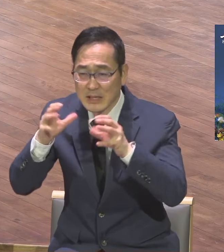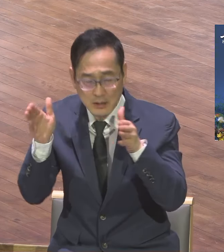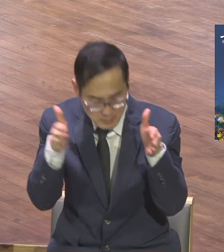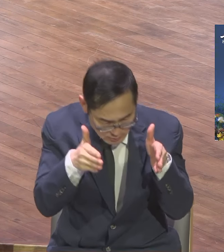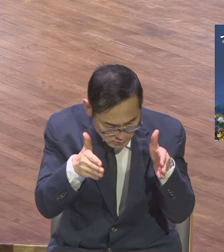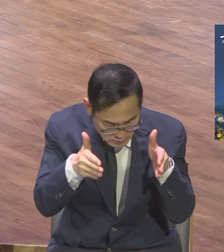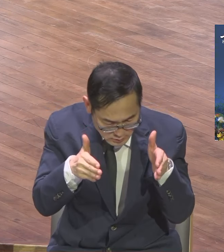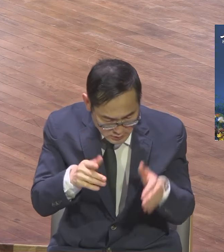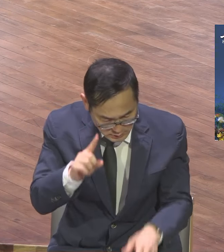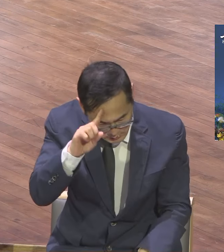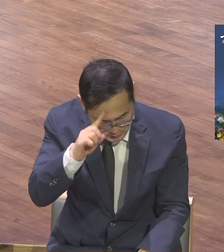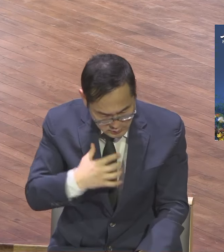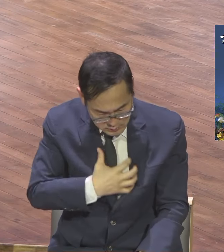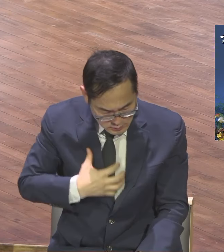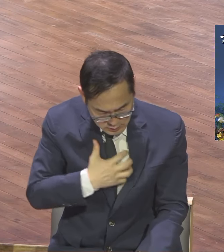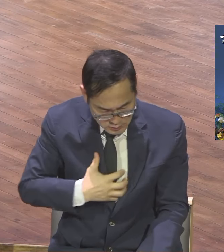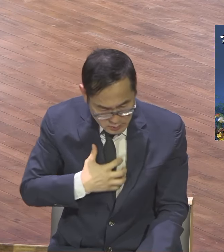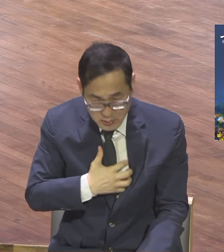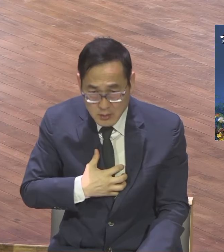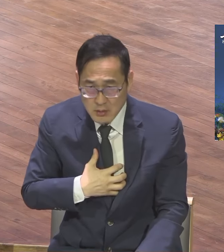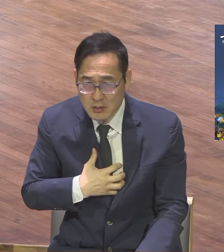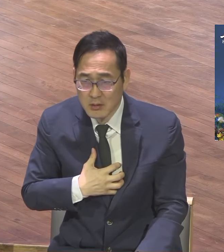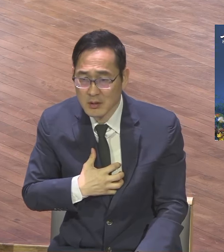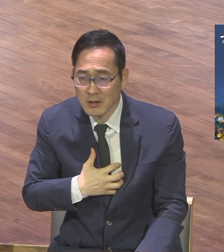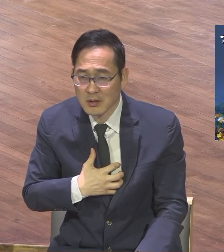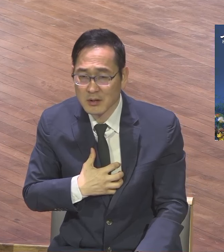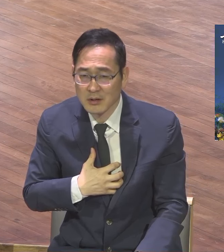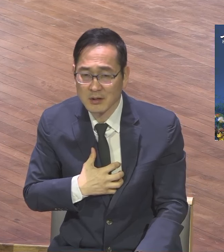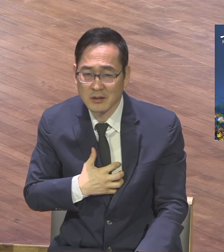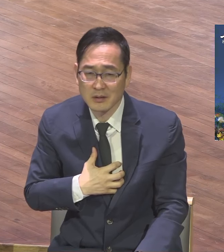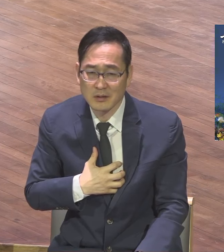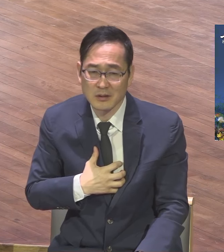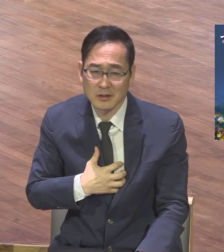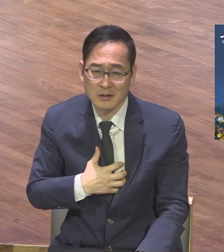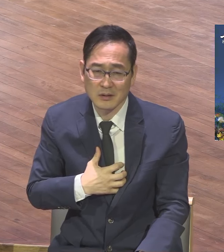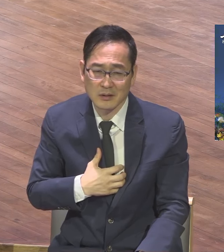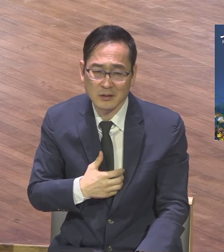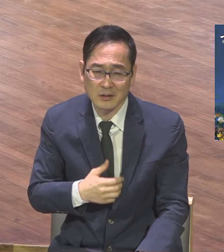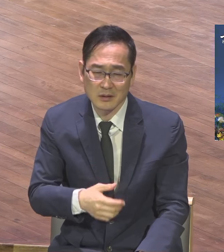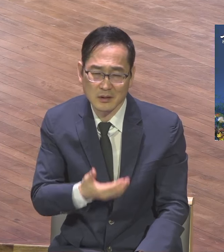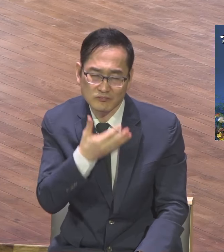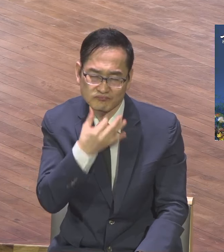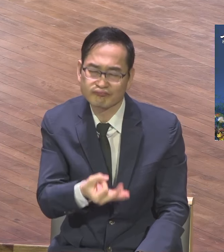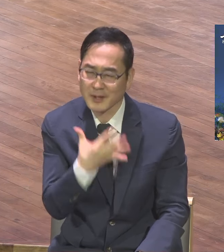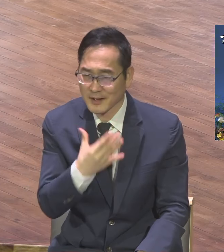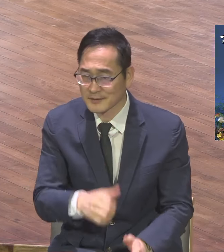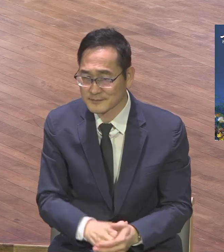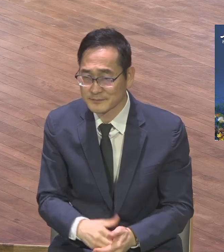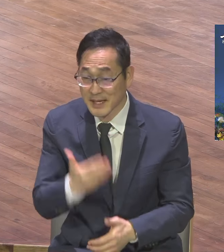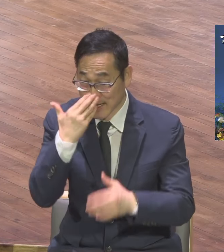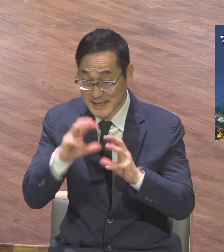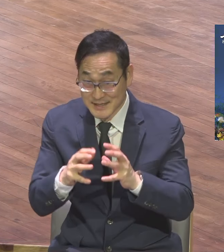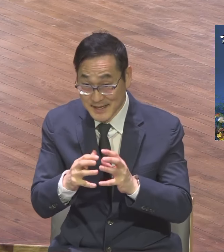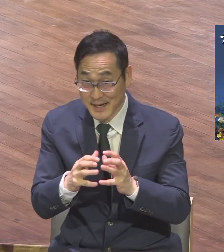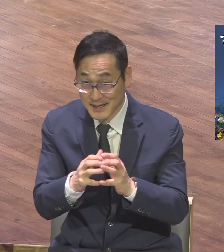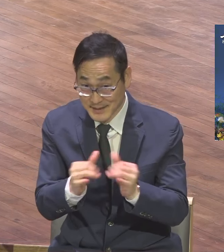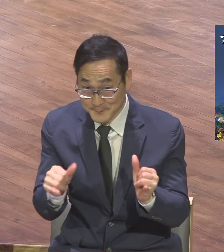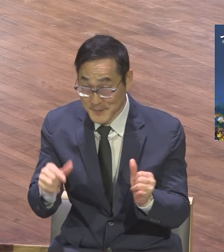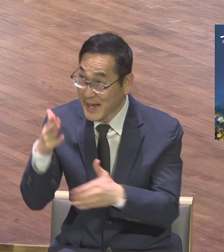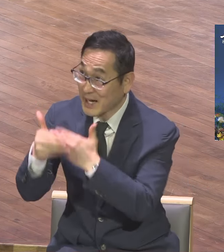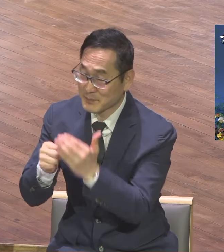하나님의 절대 은혜 안에 있다는 인식을 하지 못한 이스라엘 백성들이 어떻게 됐어요? 하나님이 선민으로